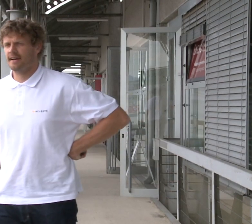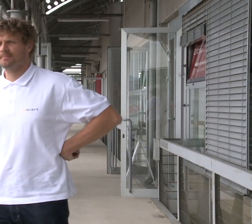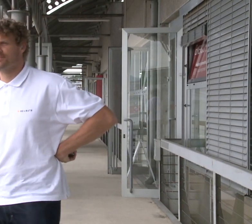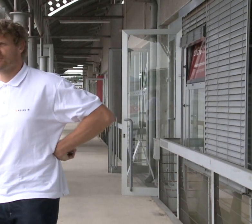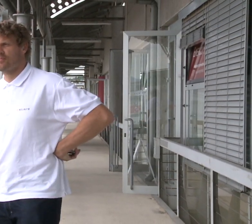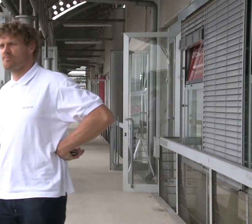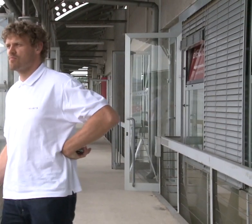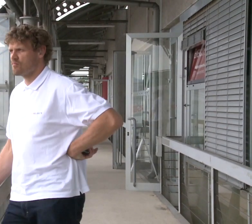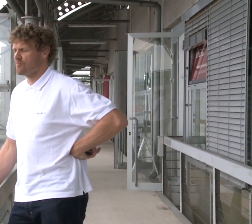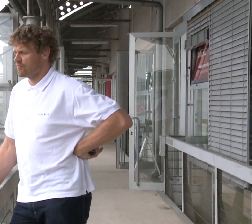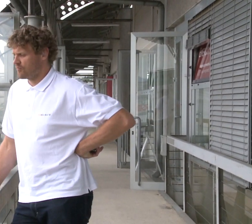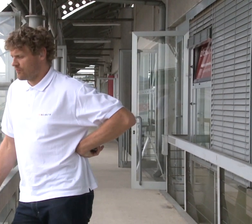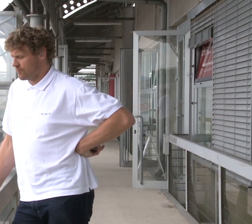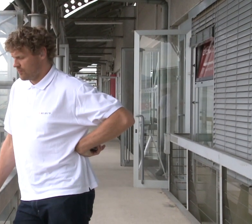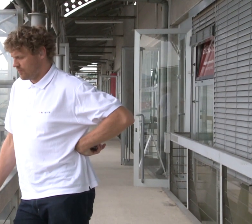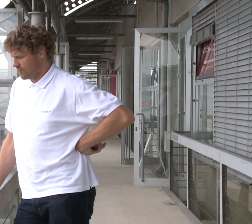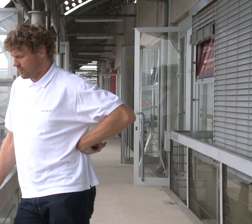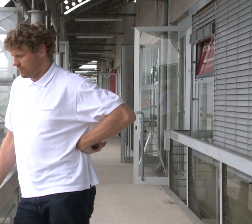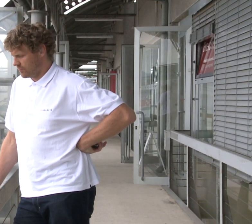centru Ljubljane.